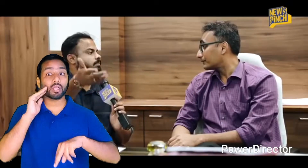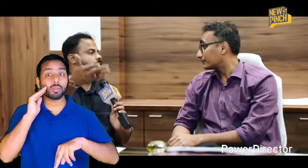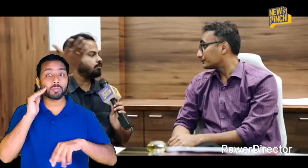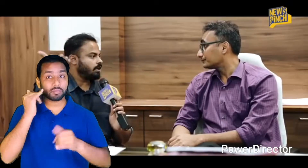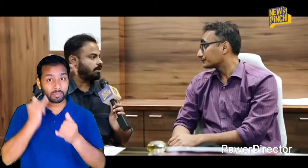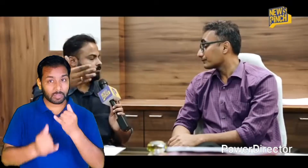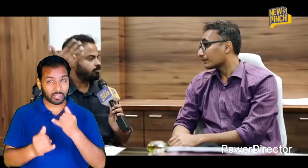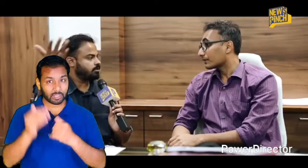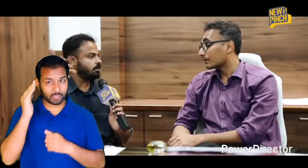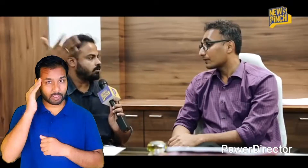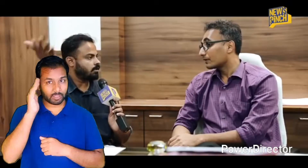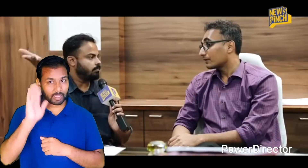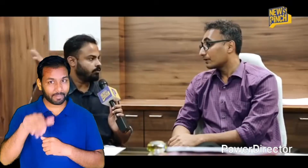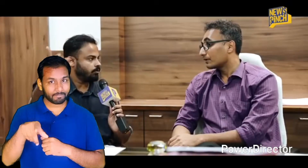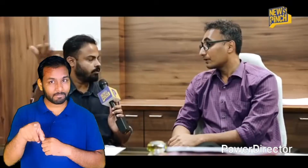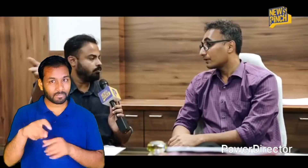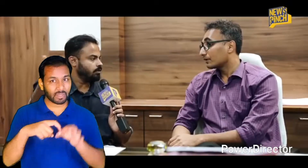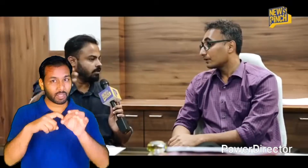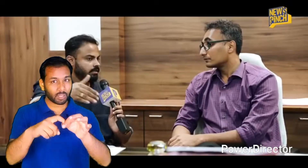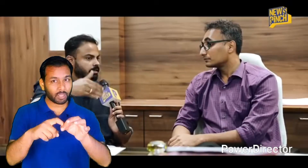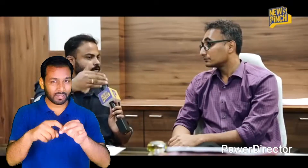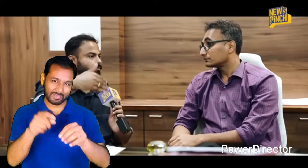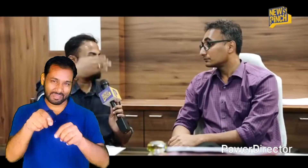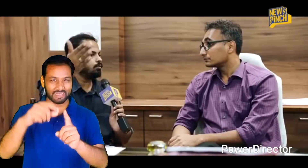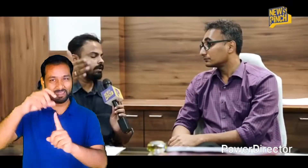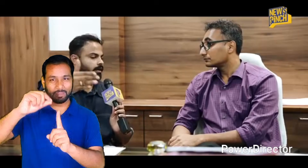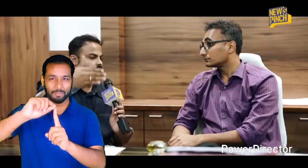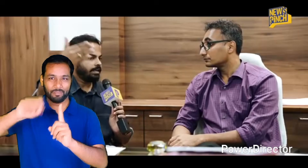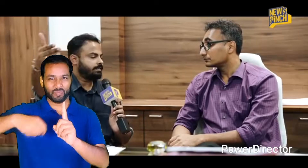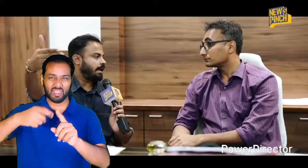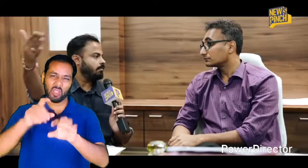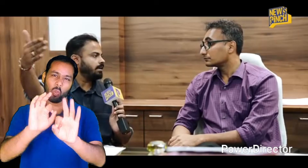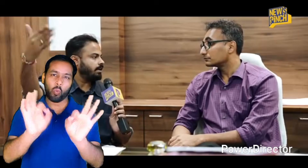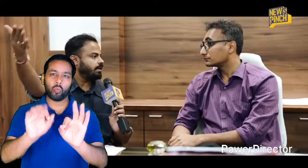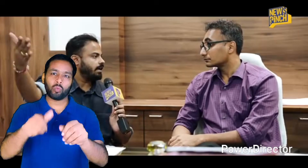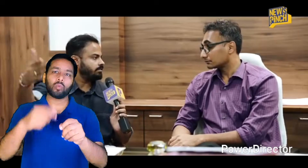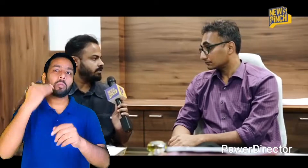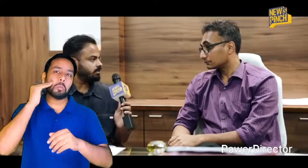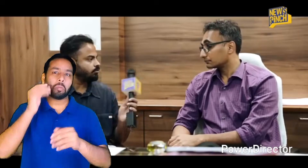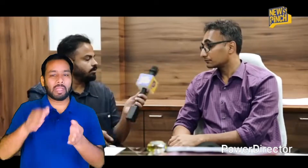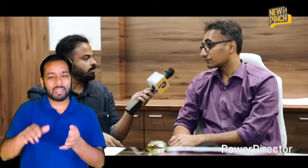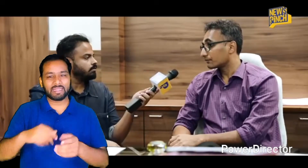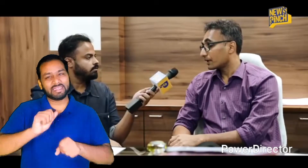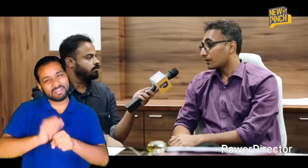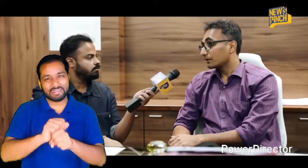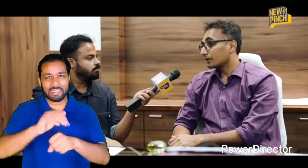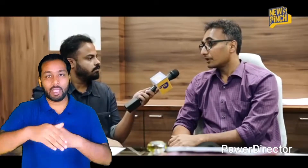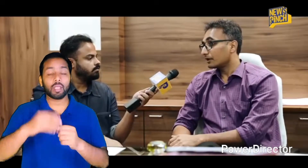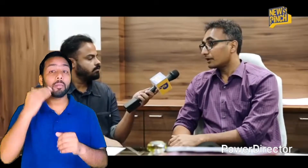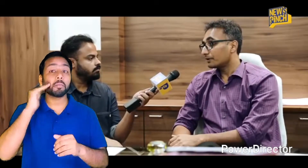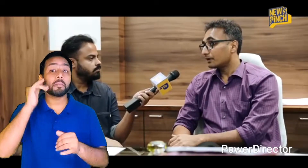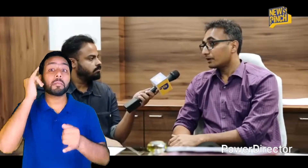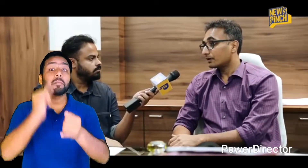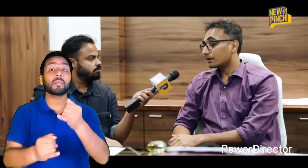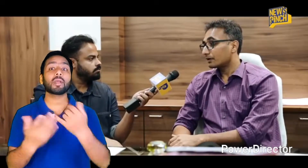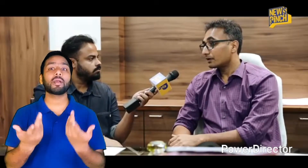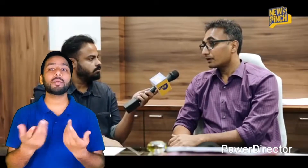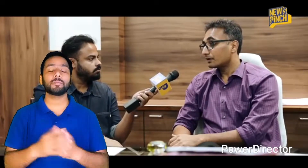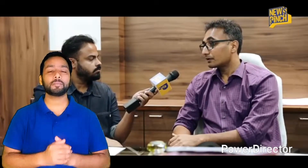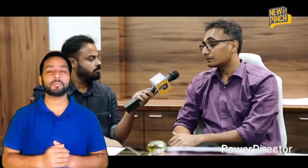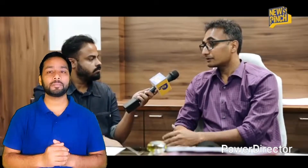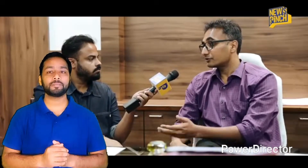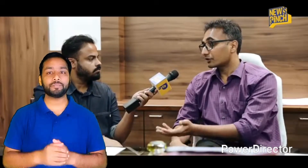बताइए कब तक हो जाएगा ये प्रोजेक्ट? कब तक कंप्लीट होने की उम्मीद लगती है, जो आप लोगों ने एक टाइमलाइन या डेडलाइन सेट की होगी? देखिए, अब